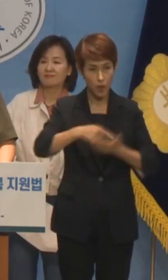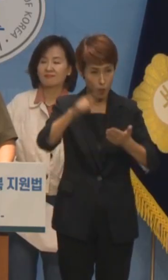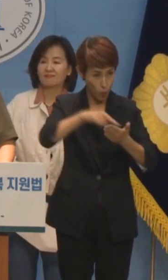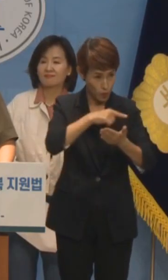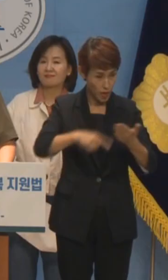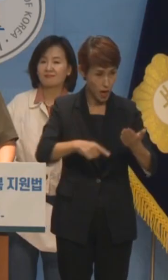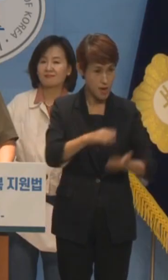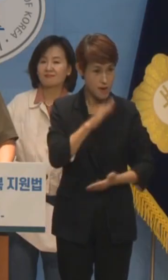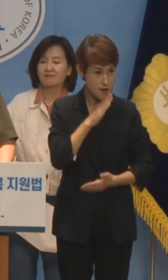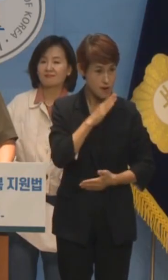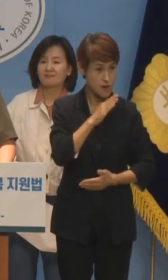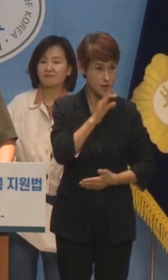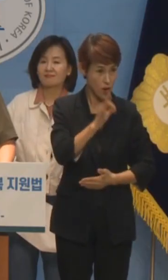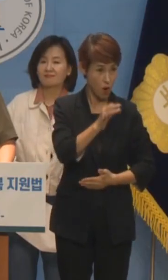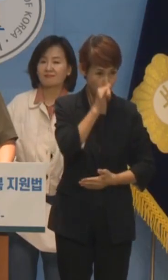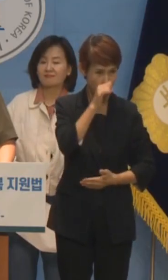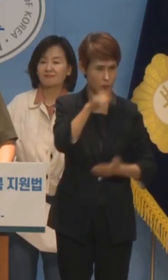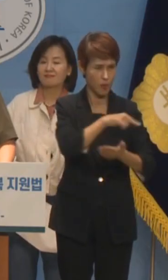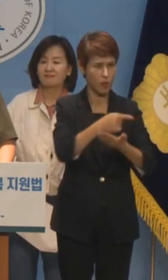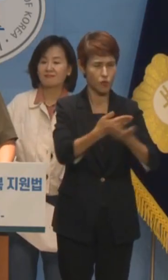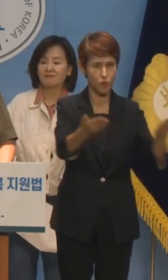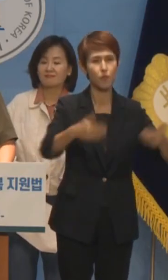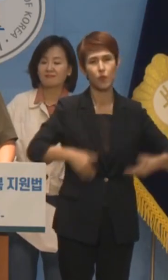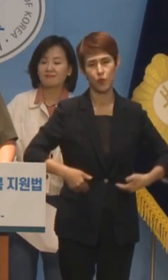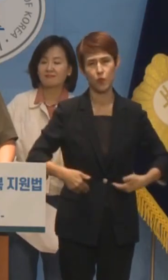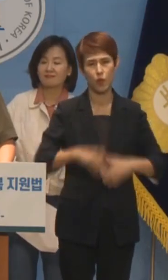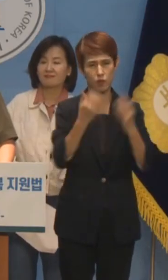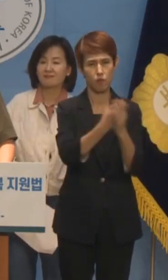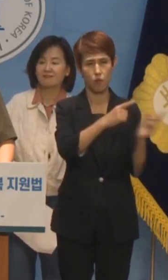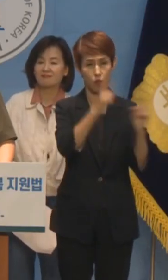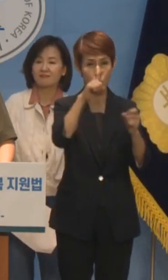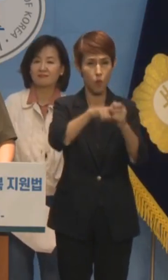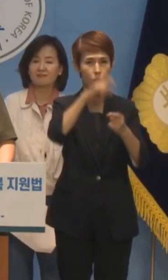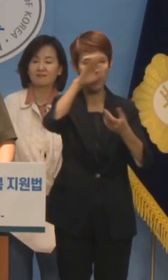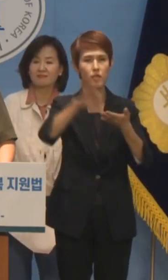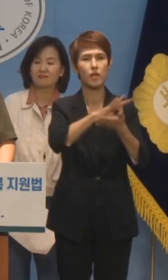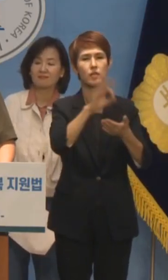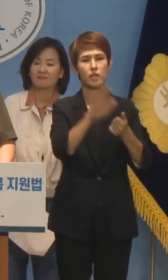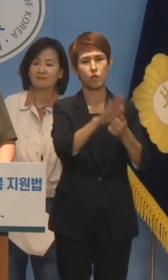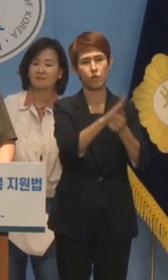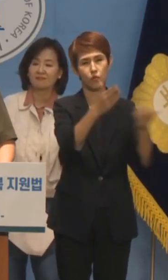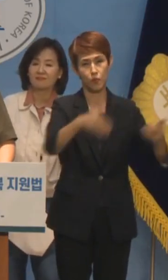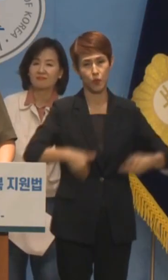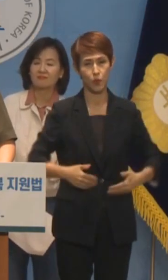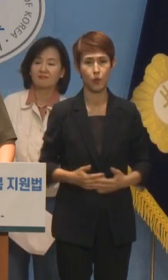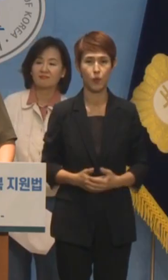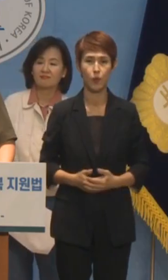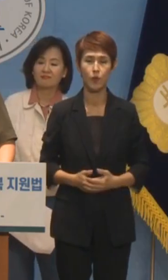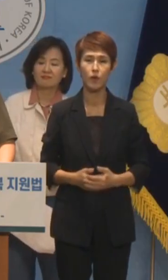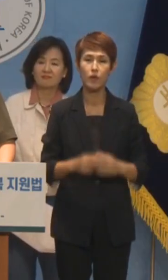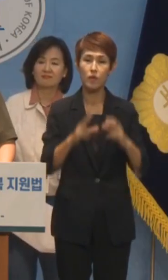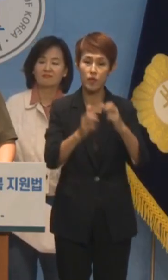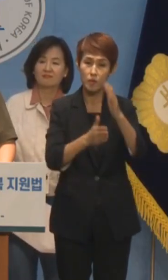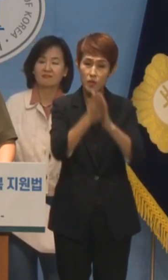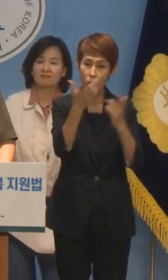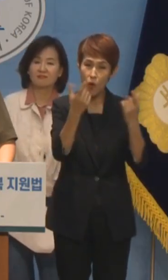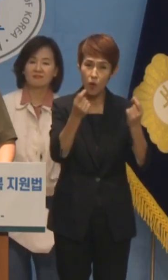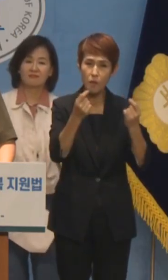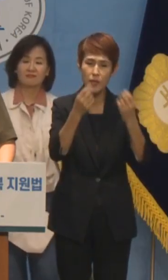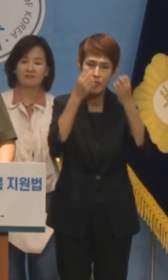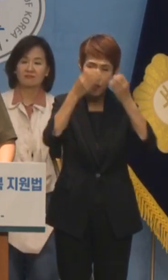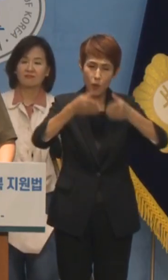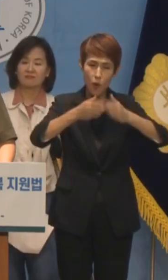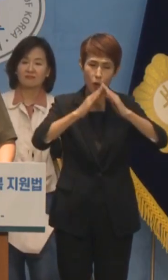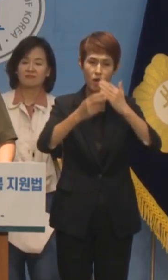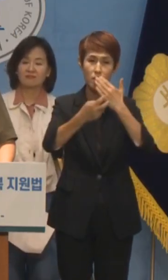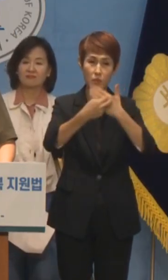함께 완전한 회복을 위한 예산 지원이 필요합니다. 더 나아가 저희 성남시 의료원과 같이 특수한 상황에 처했던